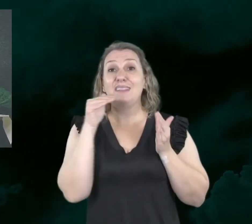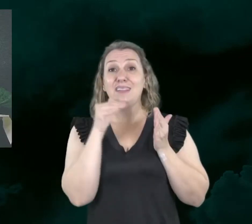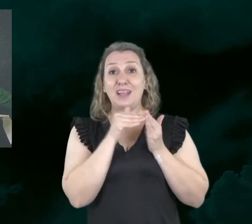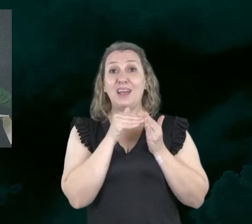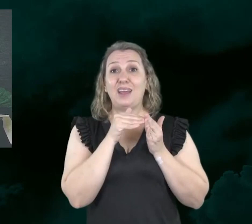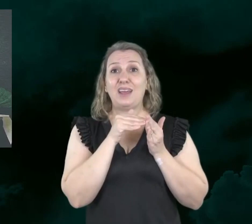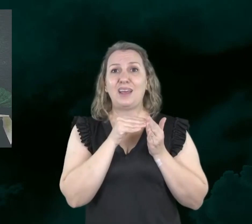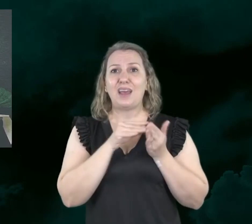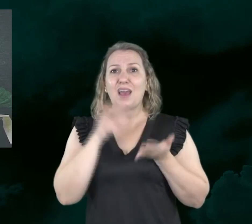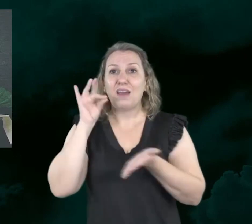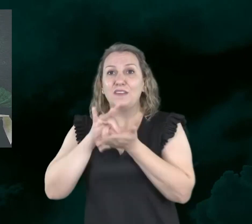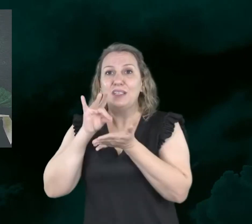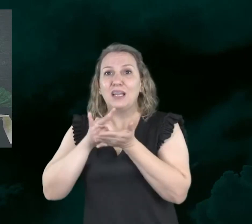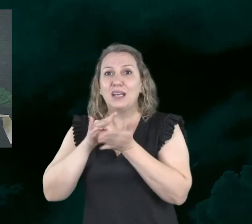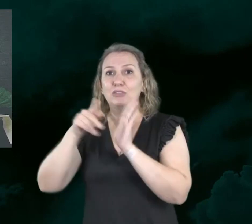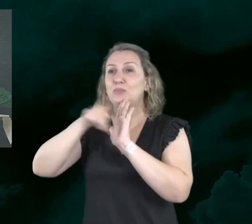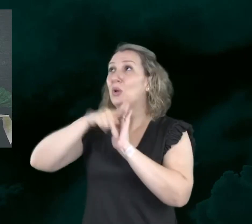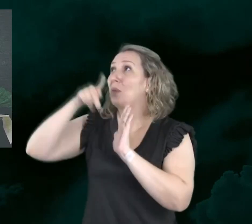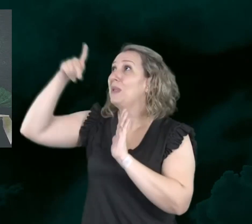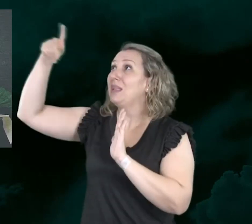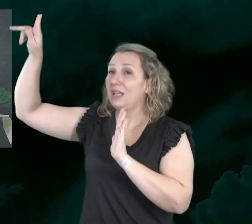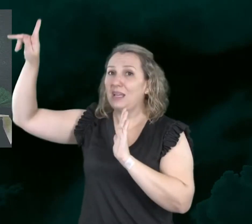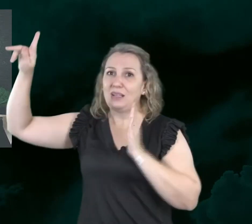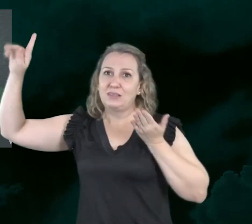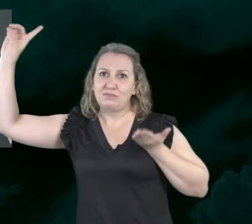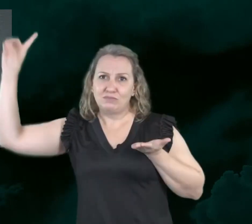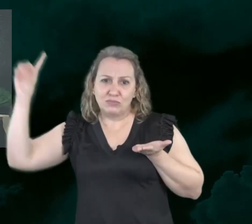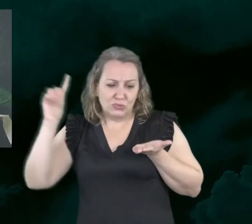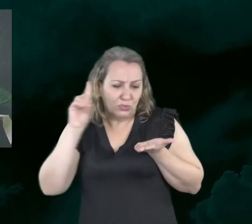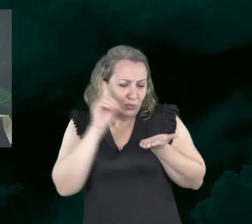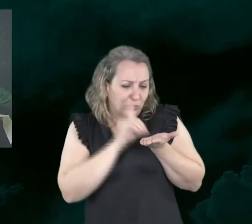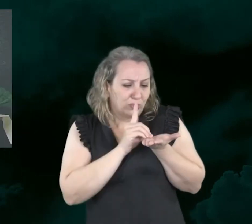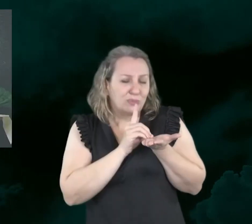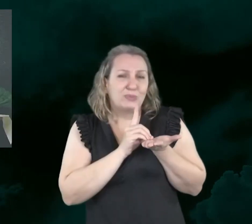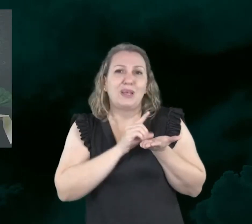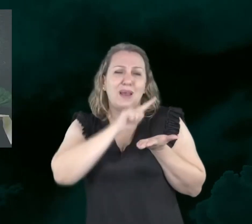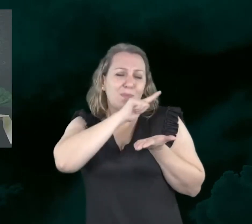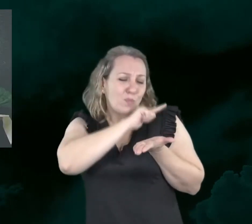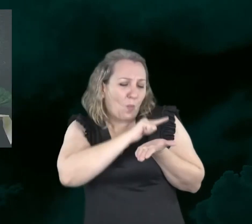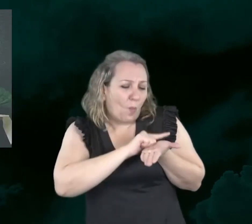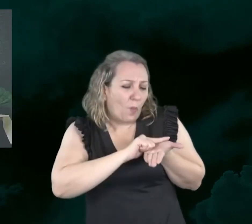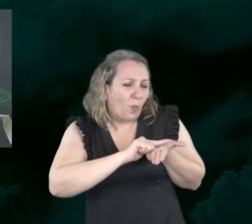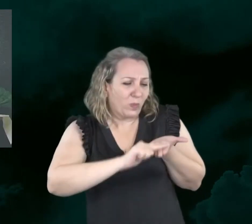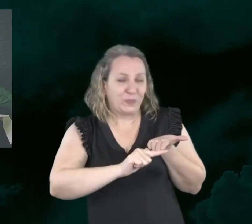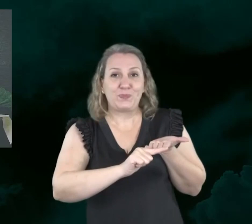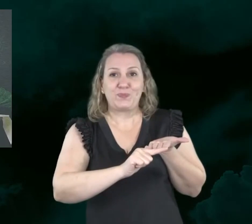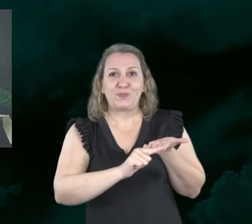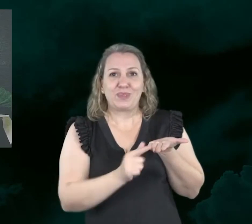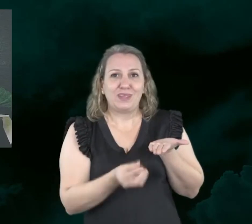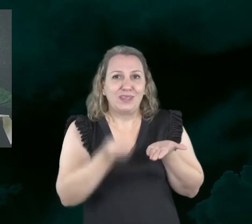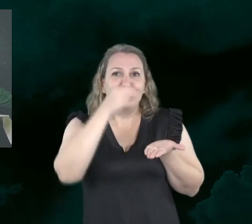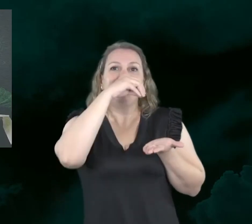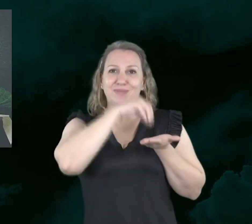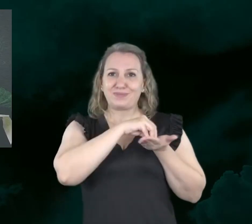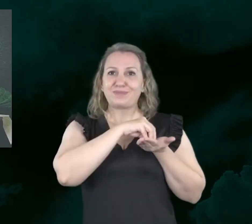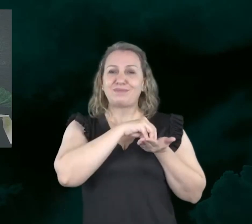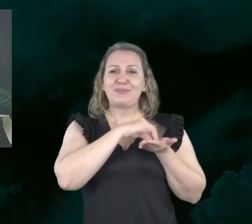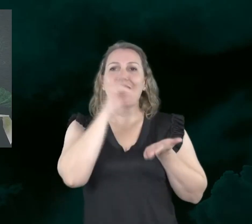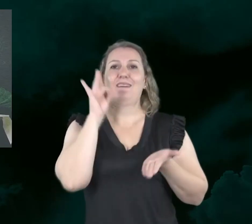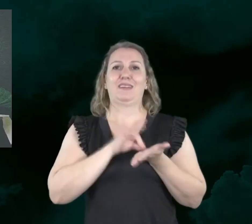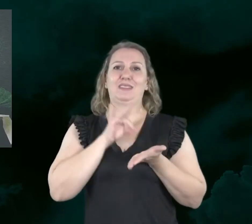Deus precisa, colocar em nós. Portanto, irmãos, a necessidade de